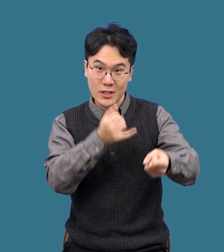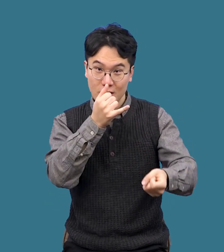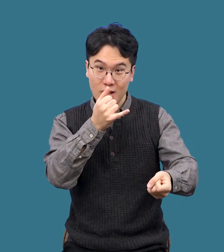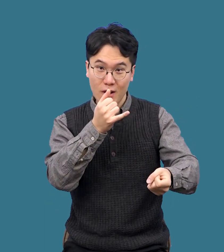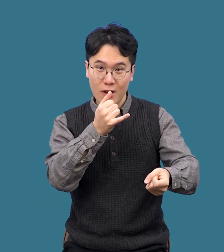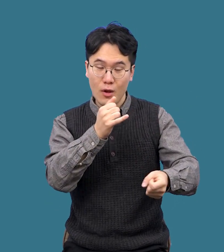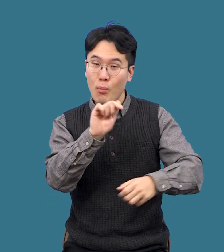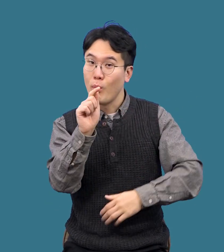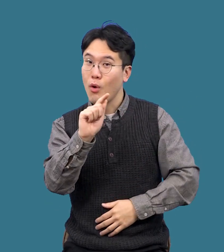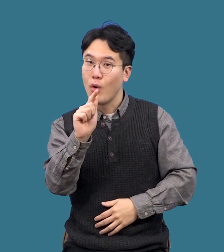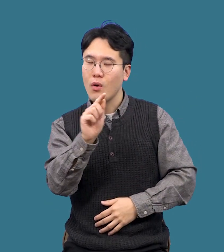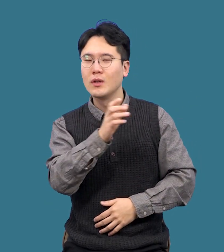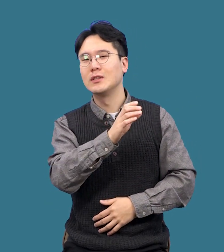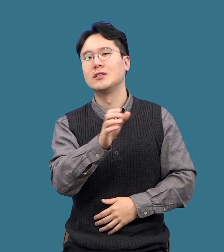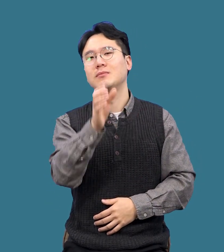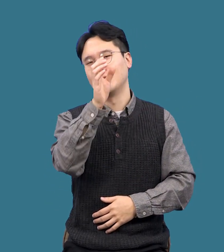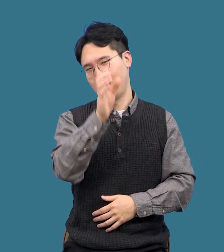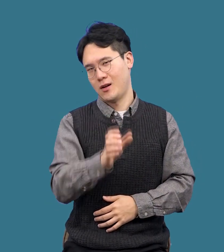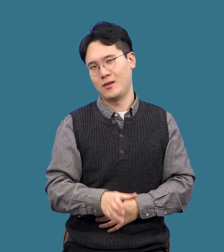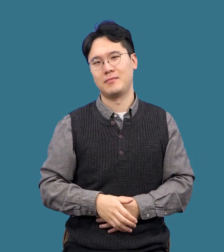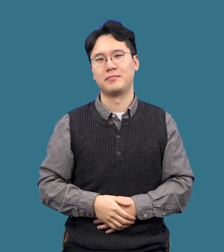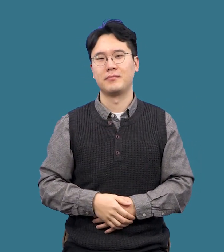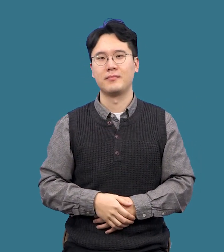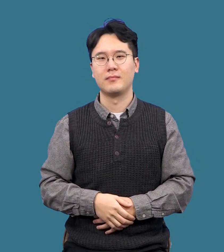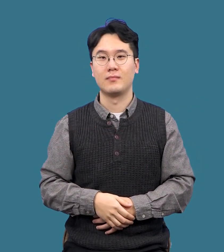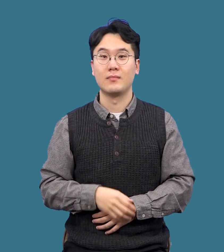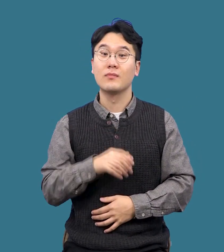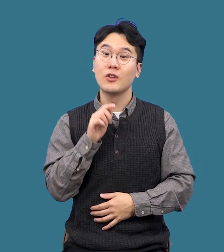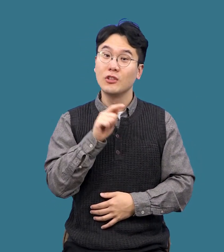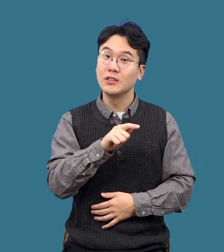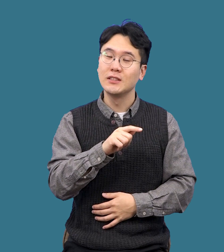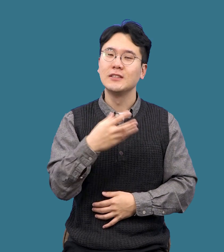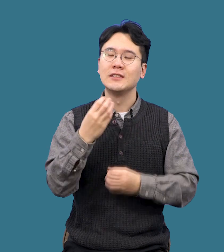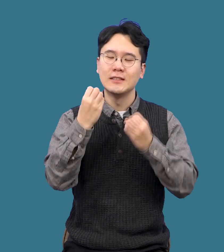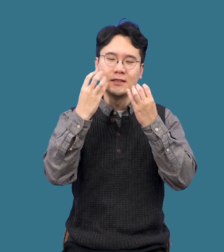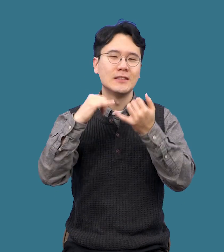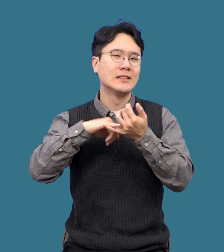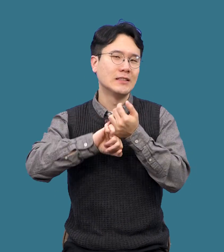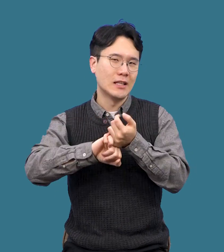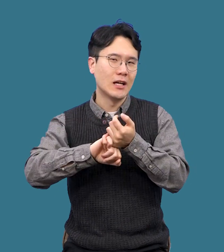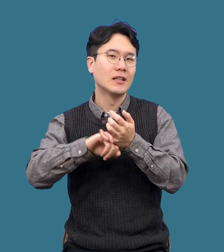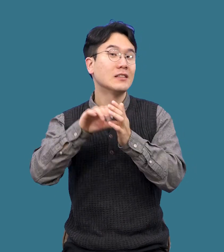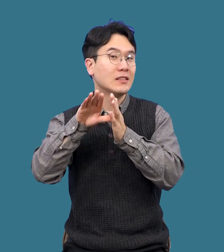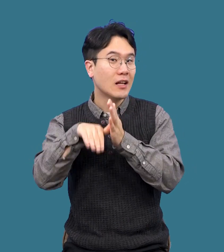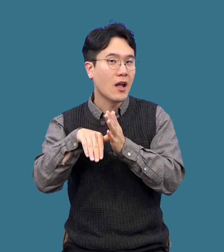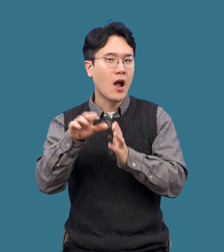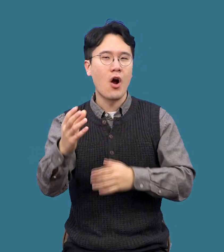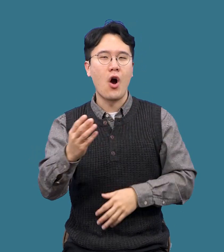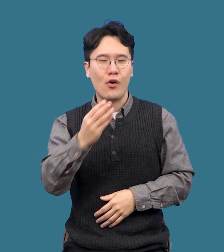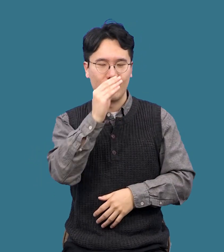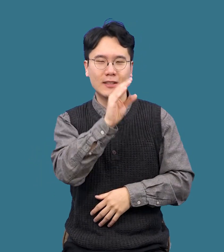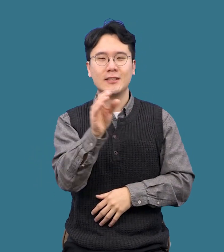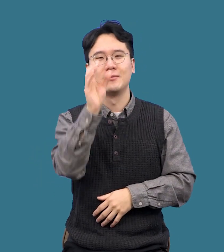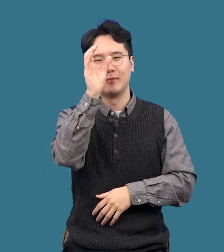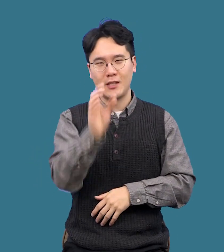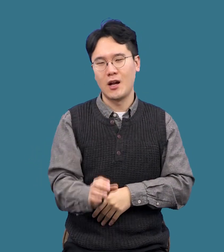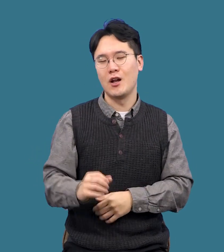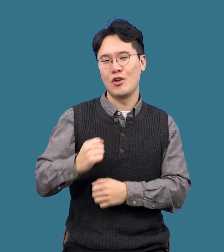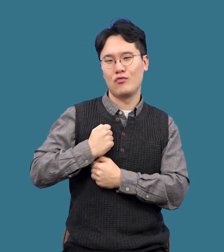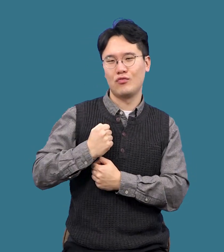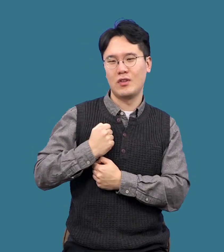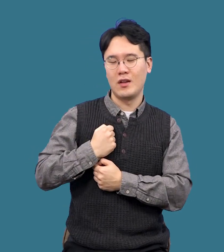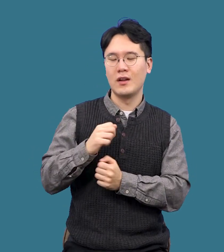십자가의 형태입니다. 이것은 바로 신약시대의 거룩한 십자가의 군대, 예수